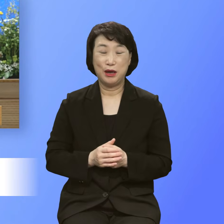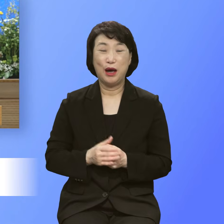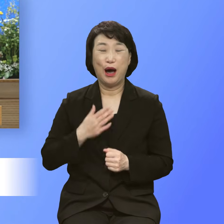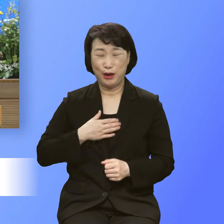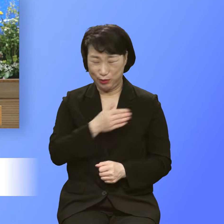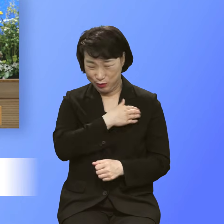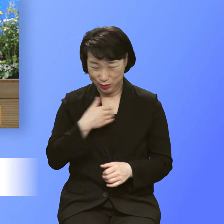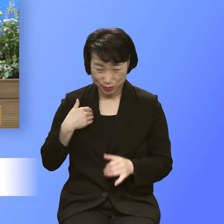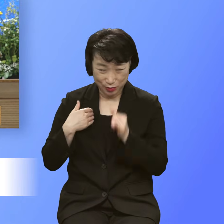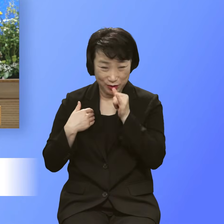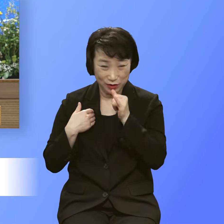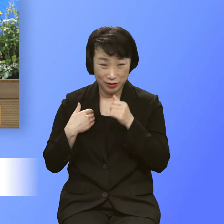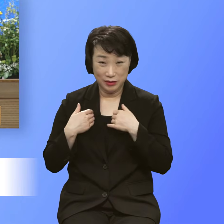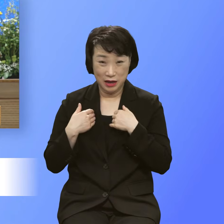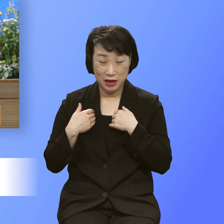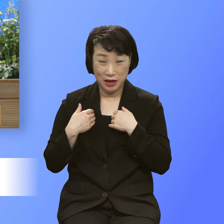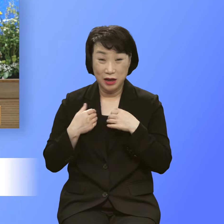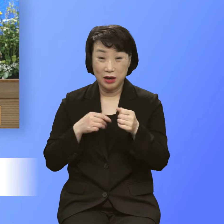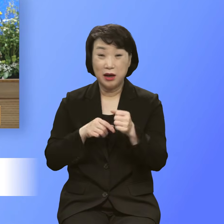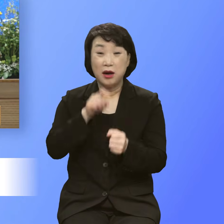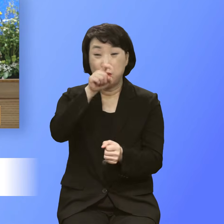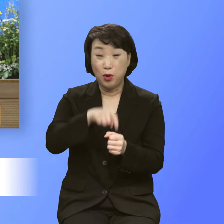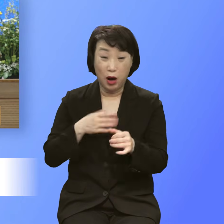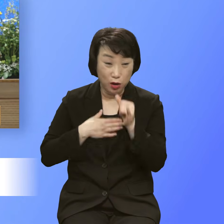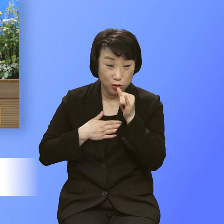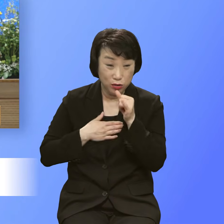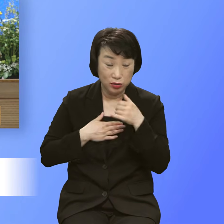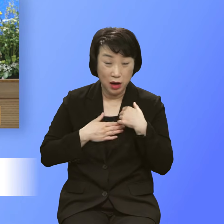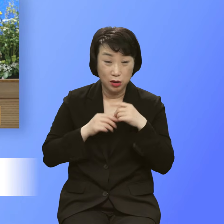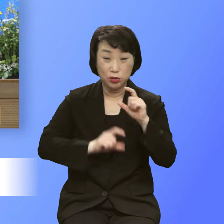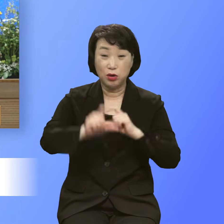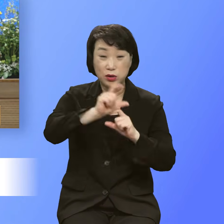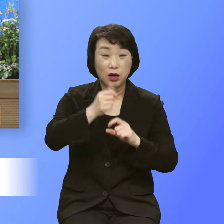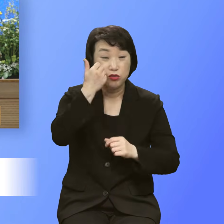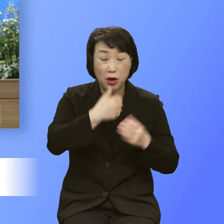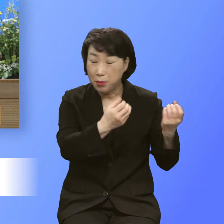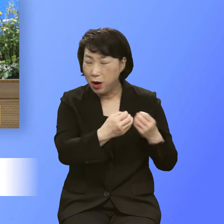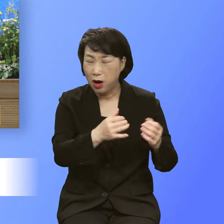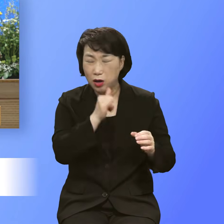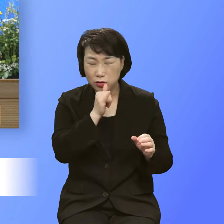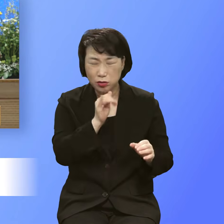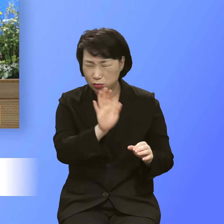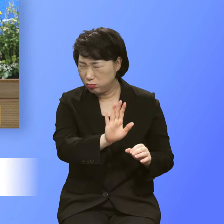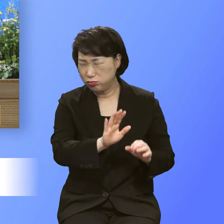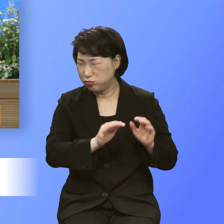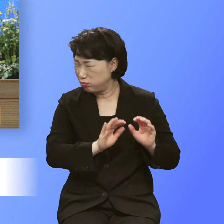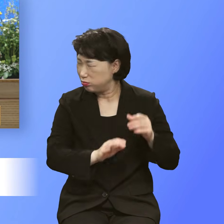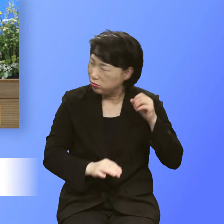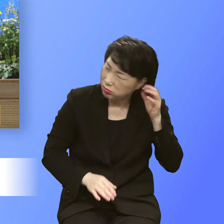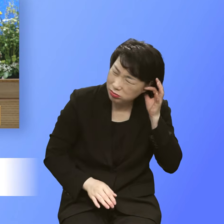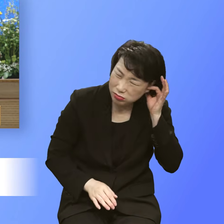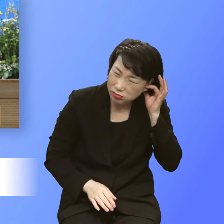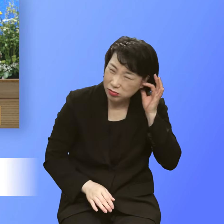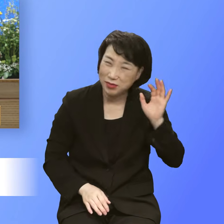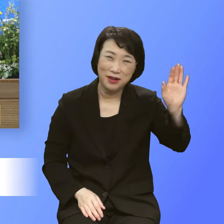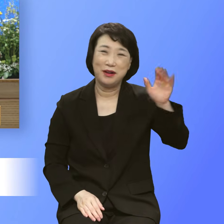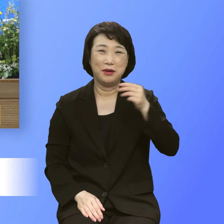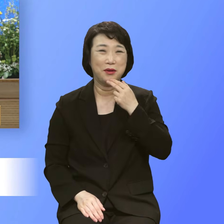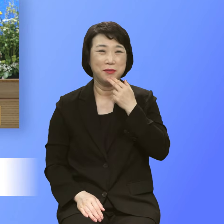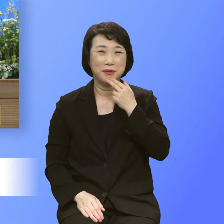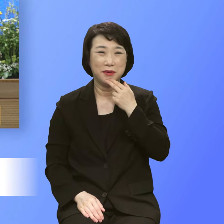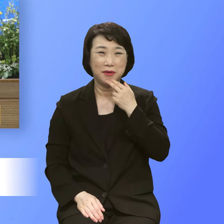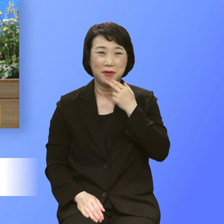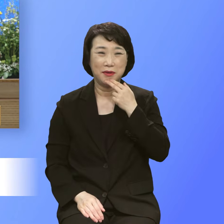충분히 알아. 이유를 안 한 이상 더 이상 누가 무슨 말 한다고 해서 요동할 이유가 있거든요.